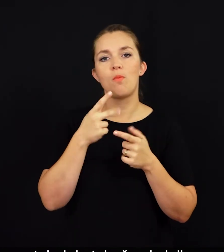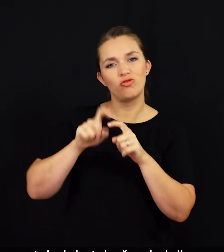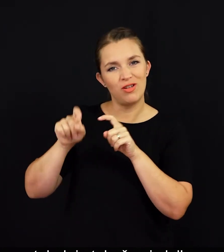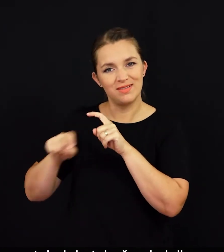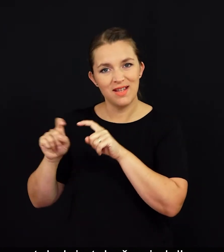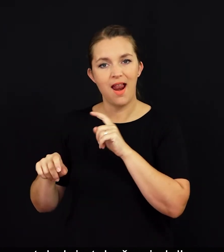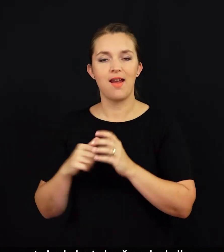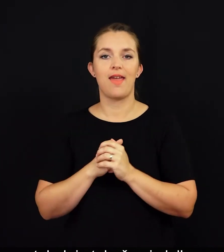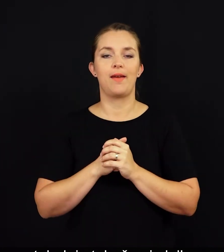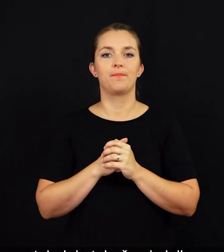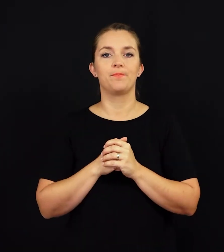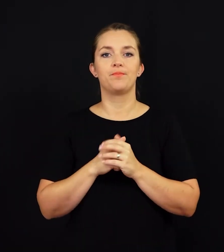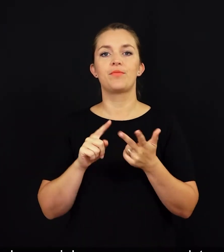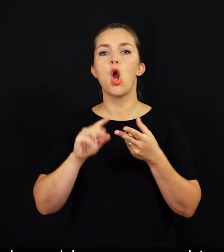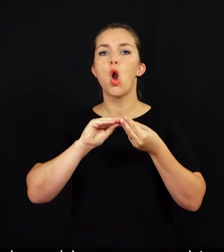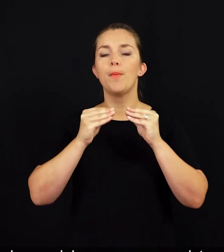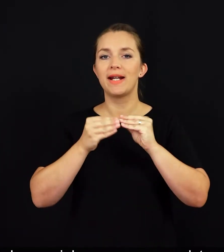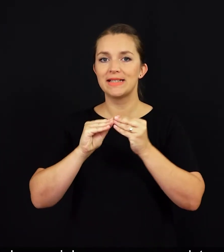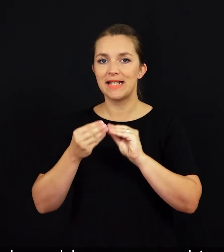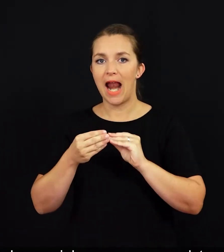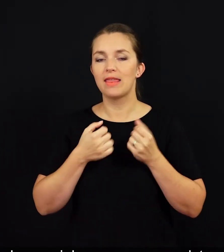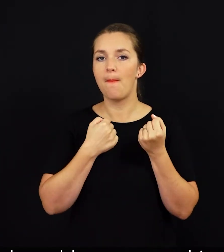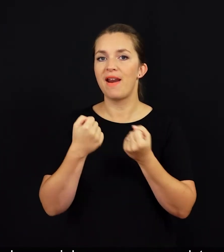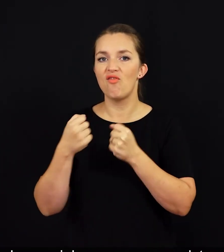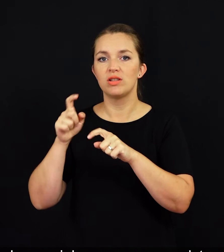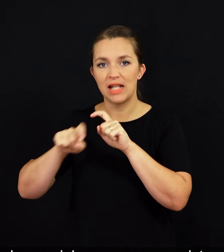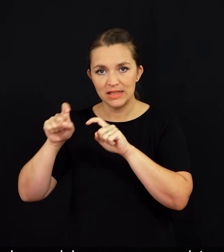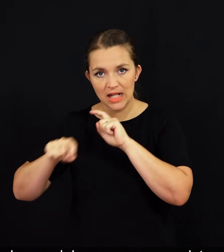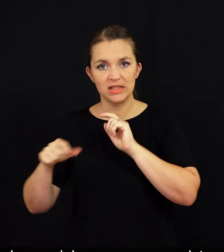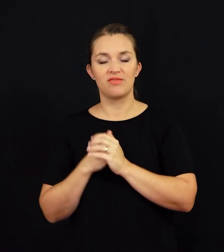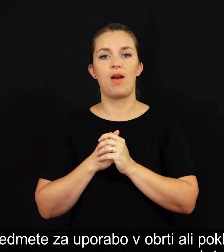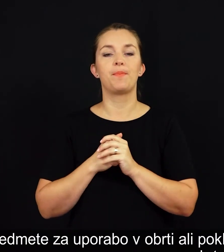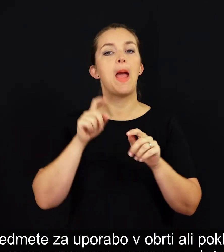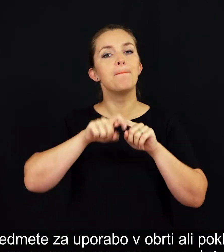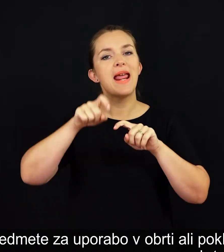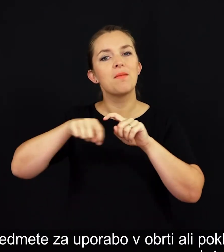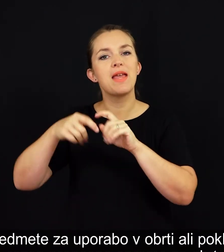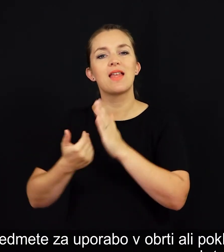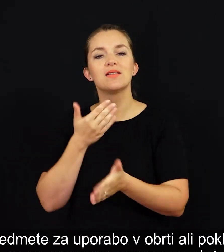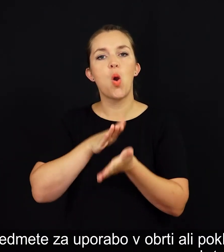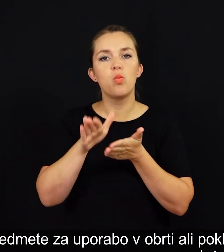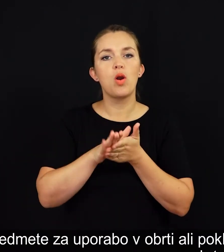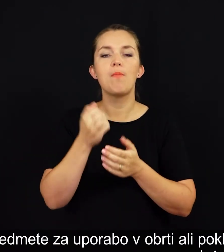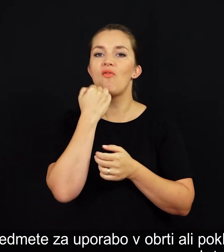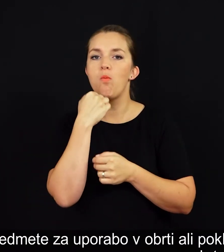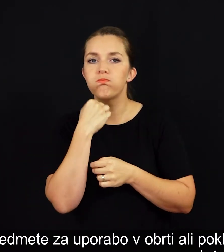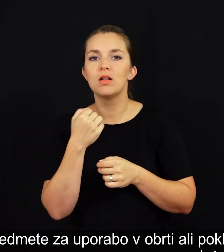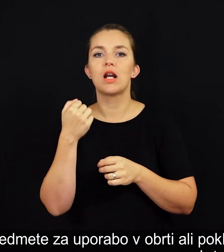tobačne izdelke, komercialna prevozna sredstva, predmete za uporabo v obrti ali poklicu